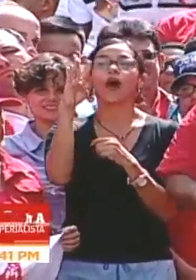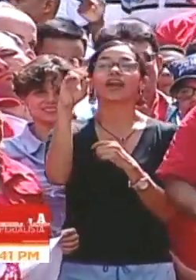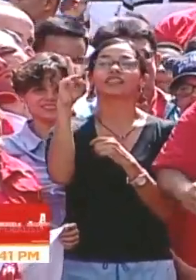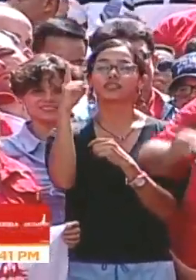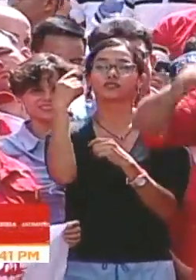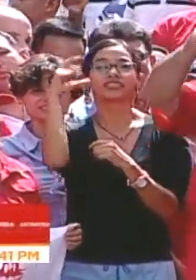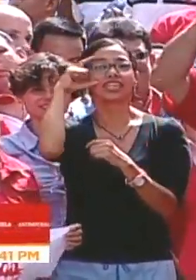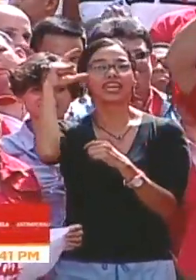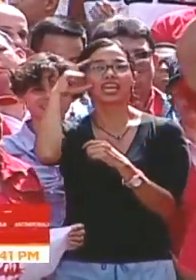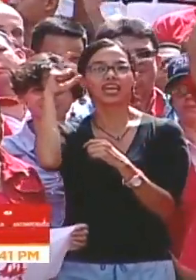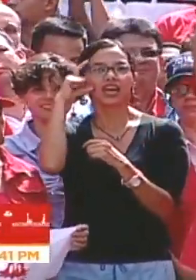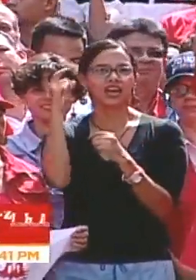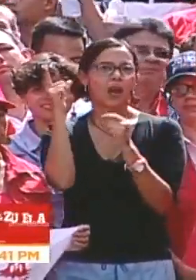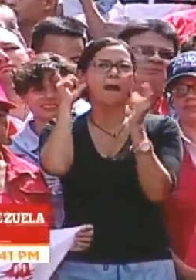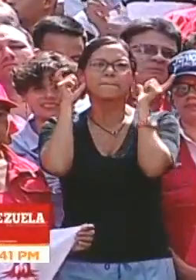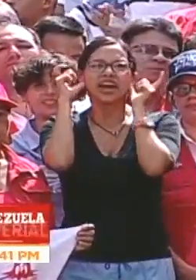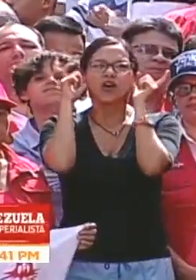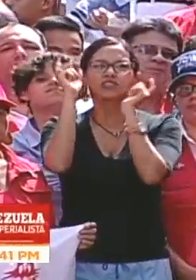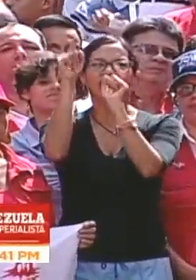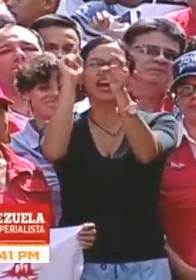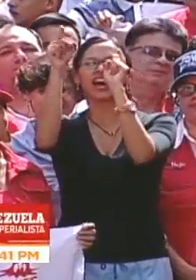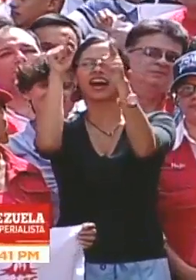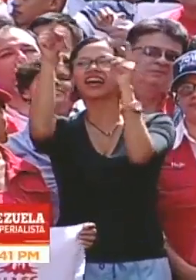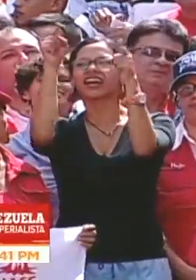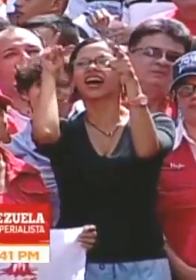41 días. ¿Me escucharán de aquí a la fiscalía?